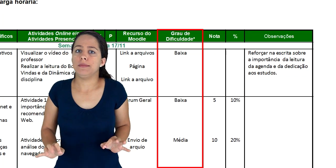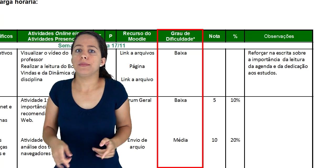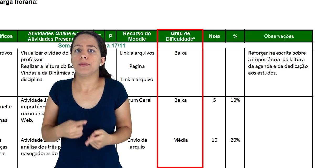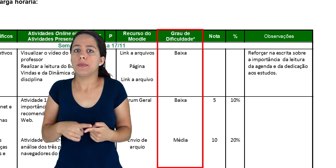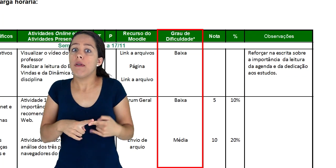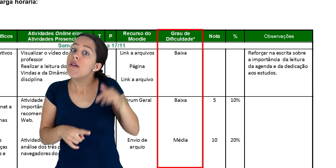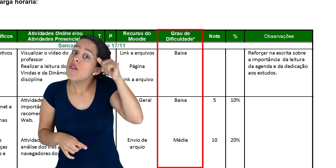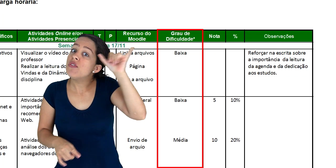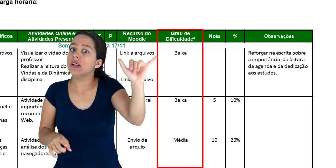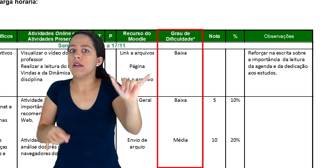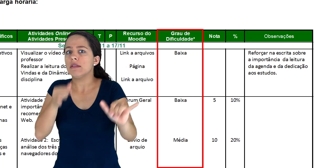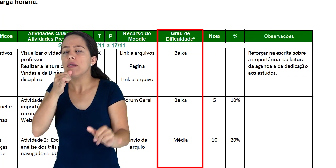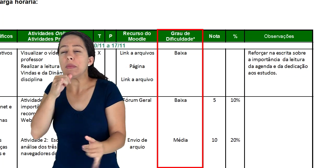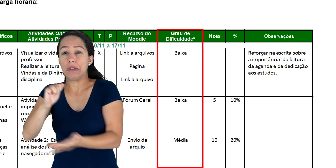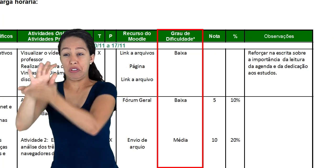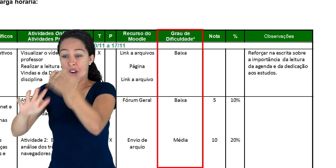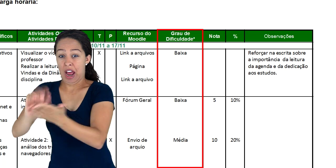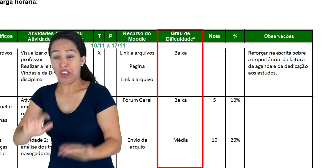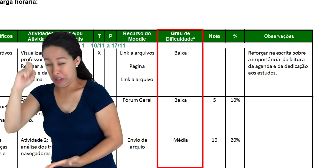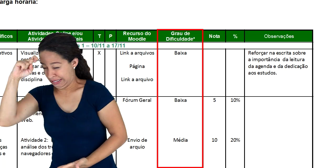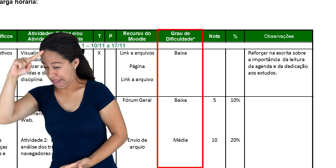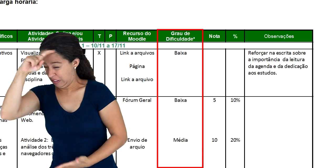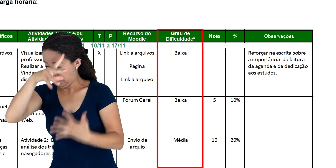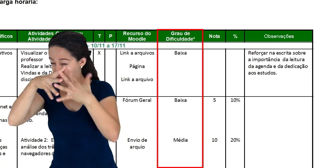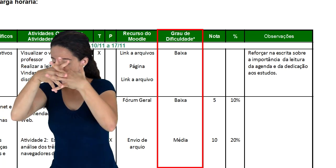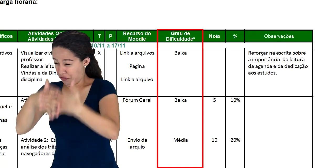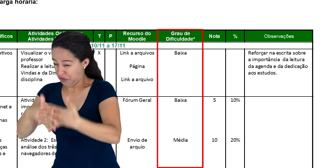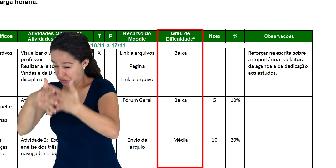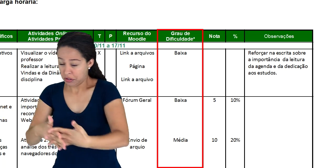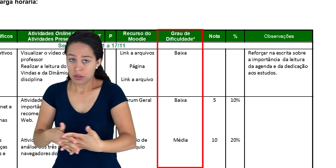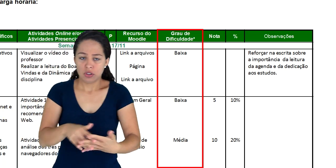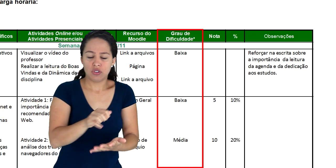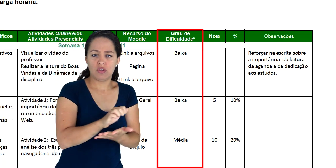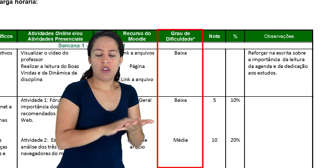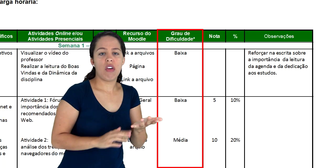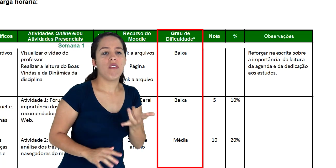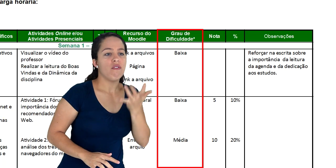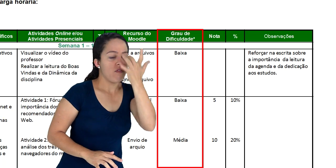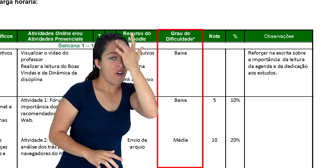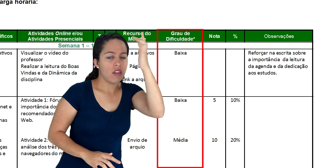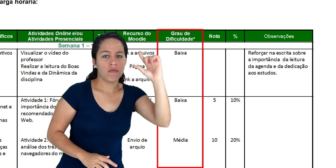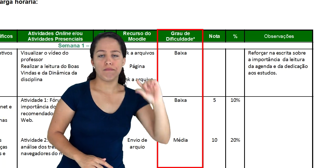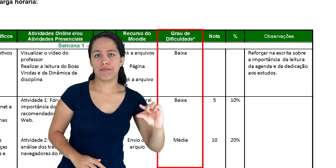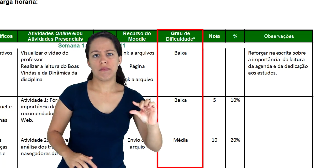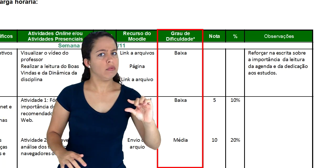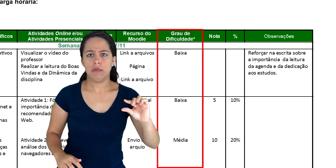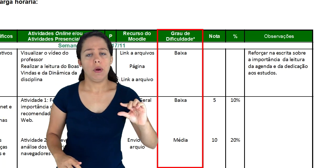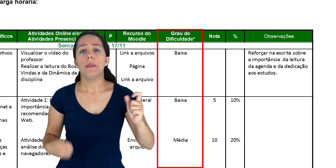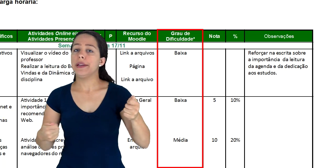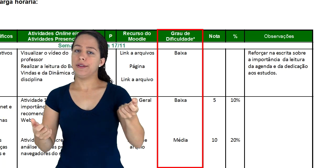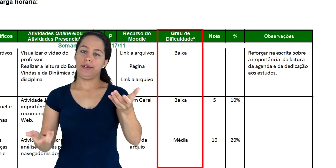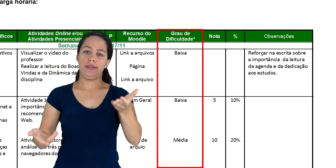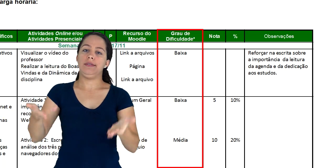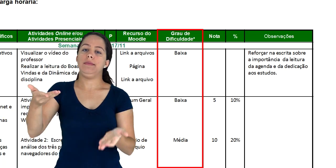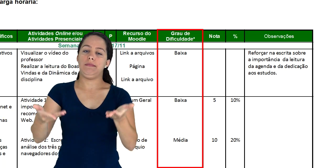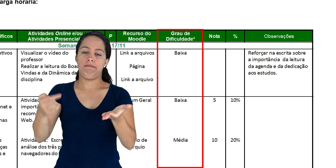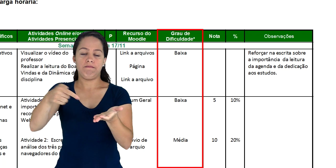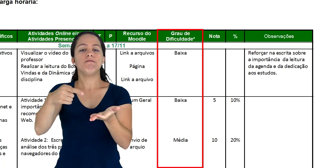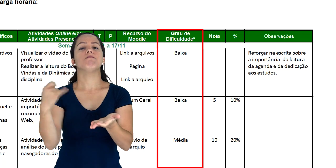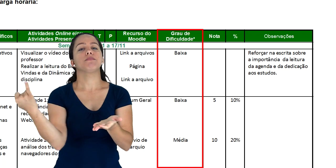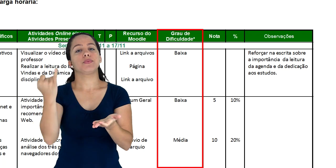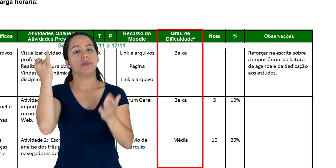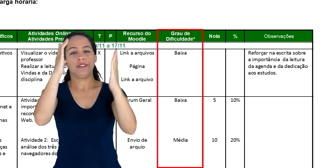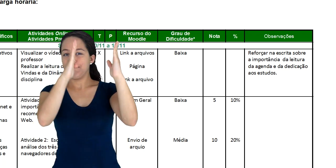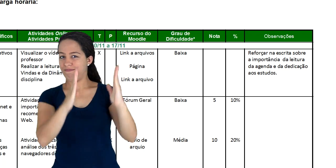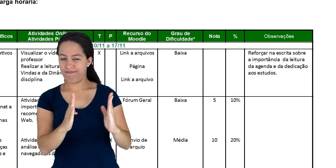aluno. E não há uma concentração muito grande de atividades de complexidade alta em um momento e de baixa em outro. Então, essa